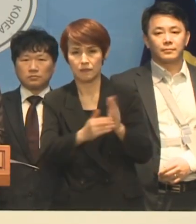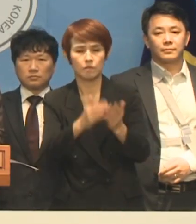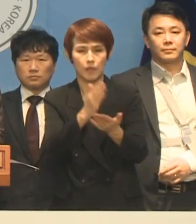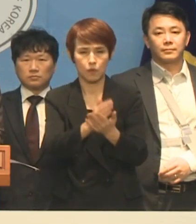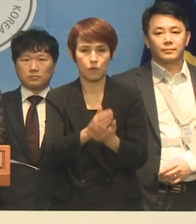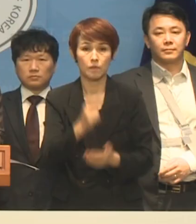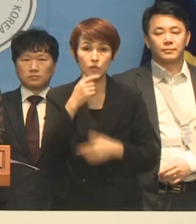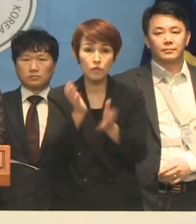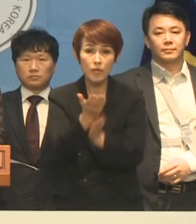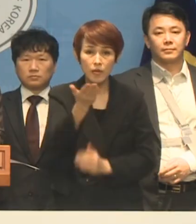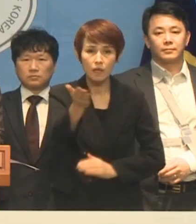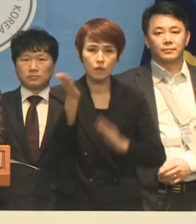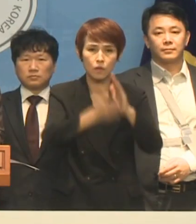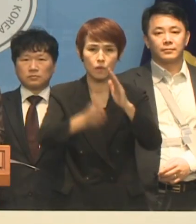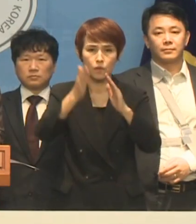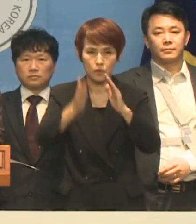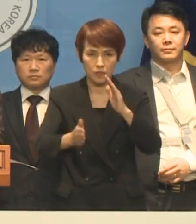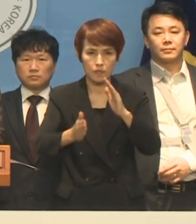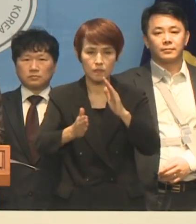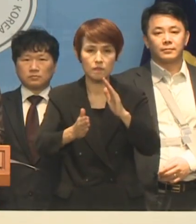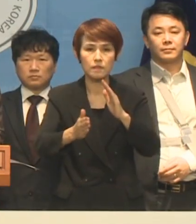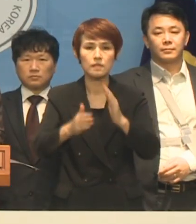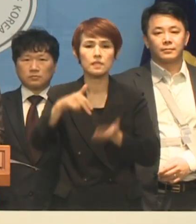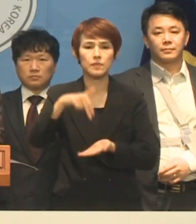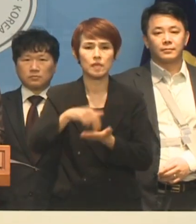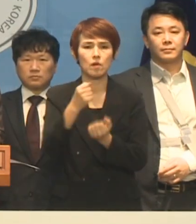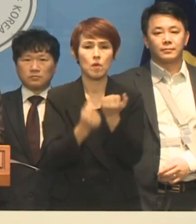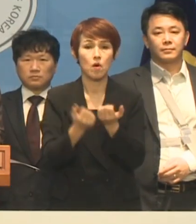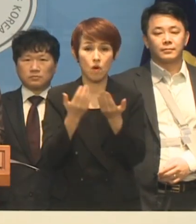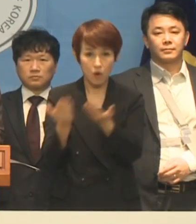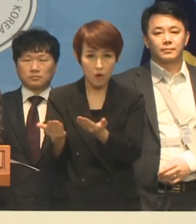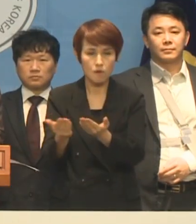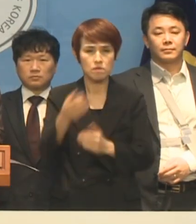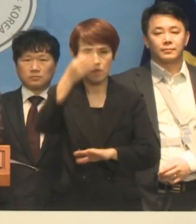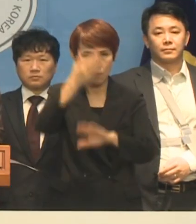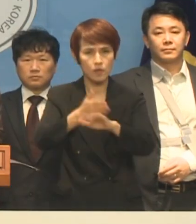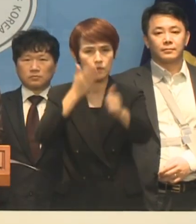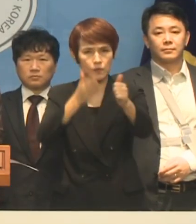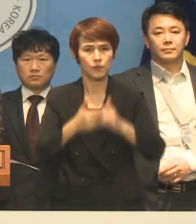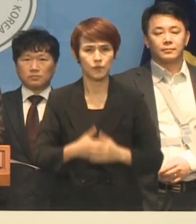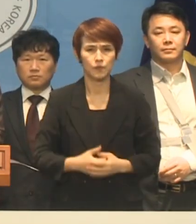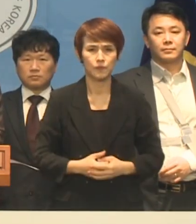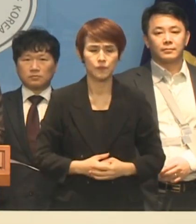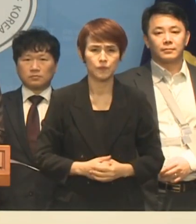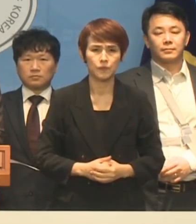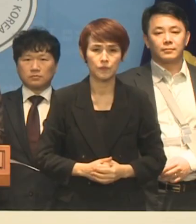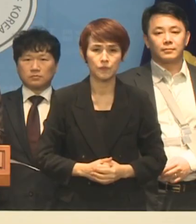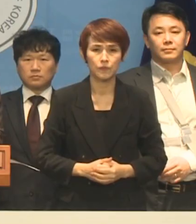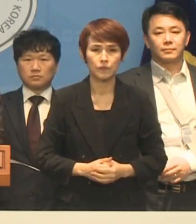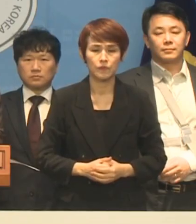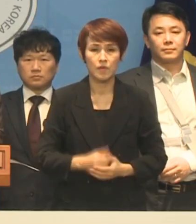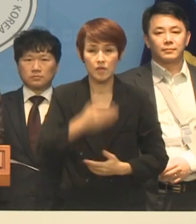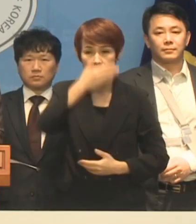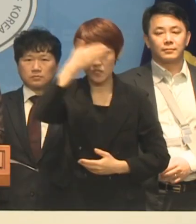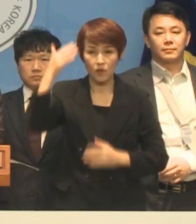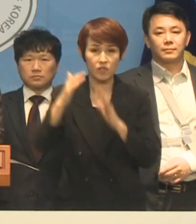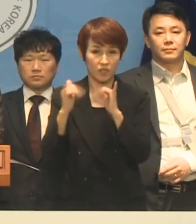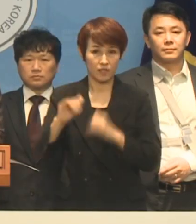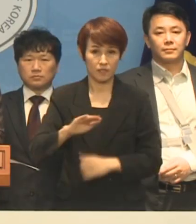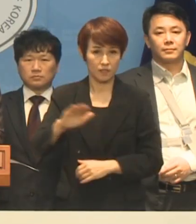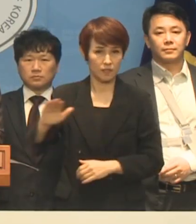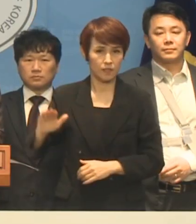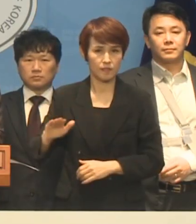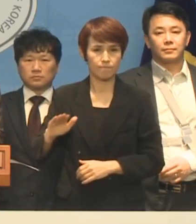민주당은 공식적인 입장을 표명하고 사과해야 합니다. 오늘날 청년들은